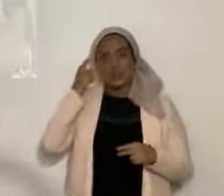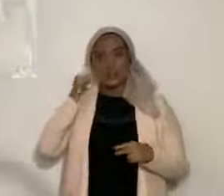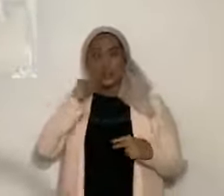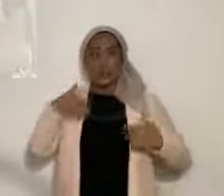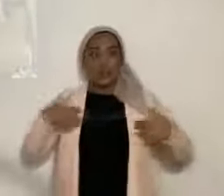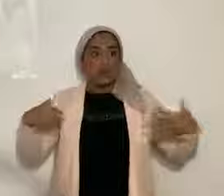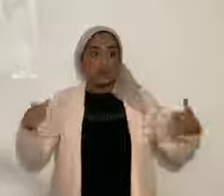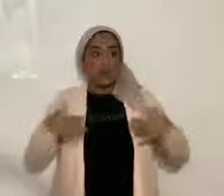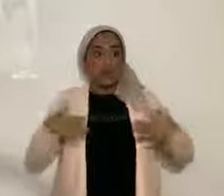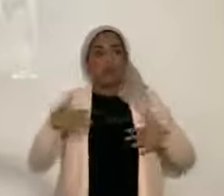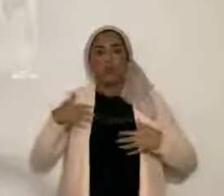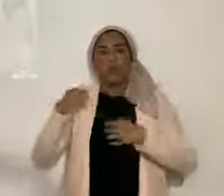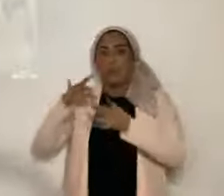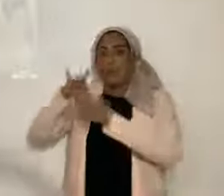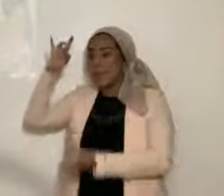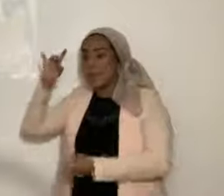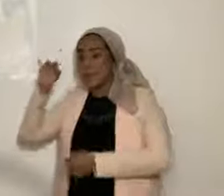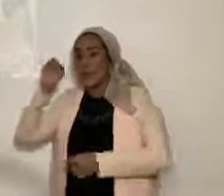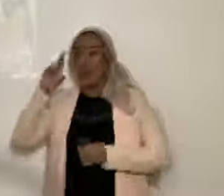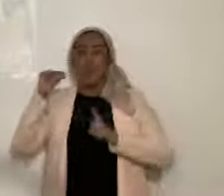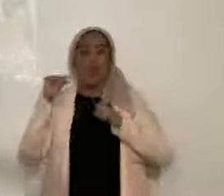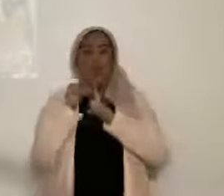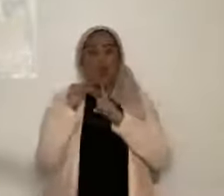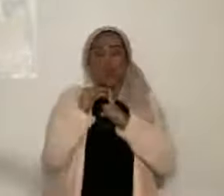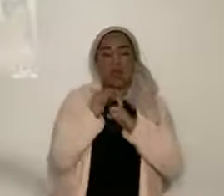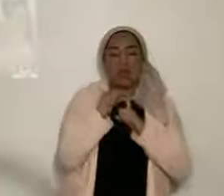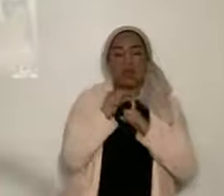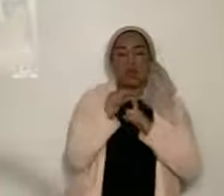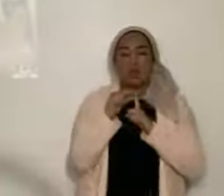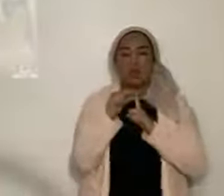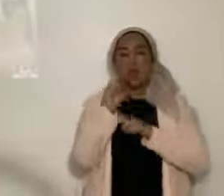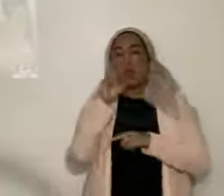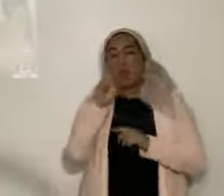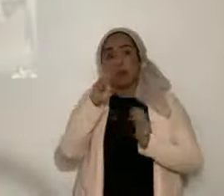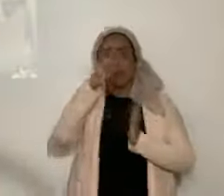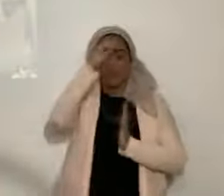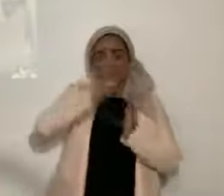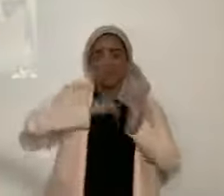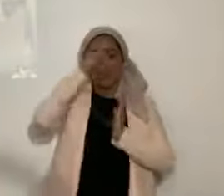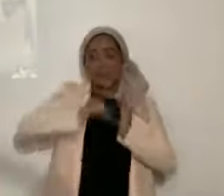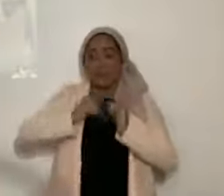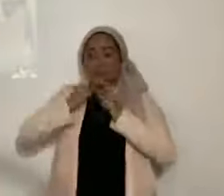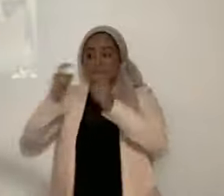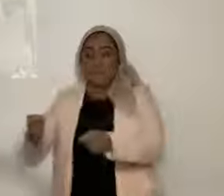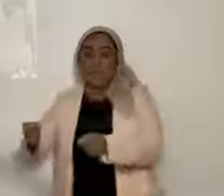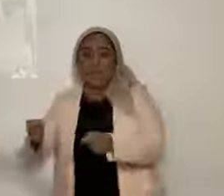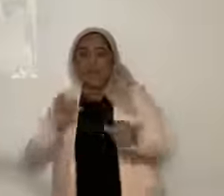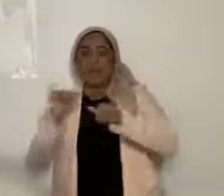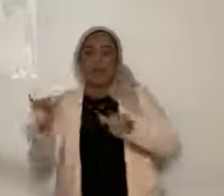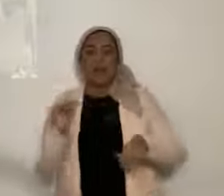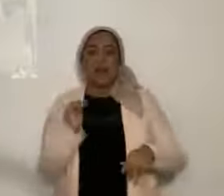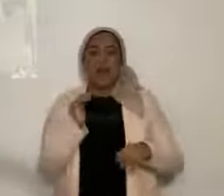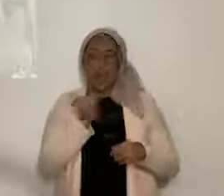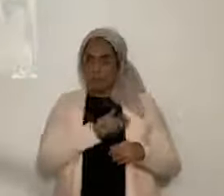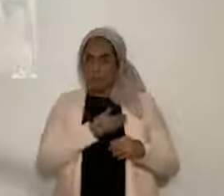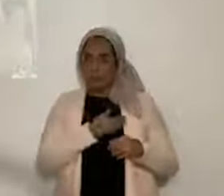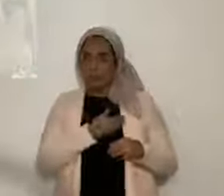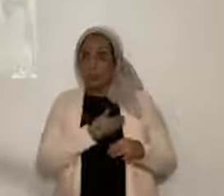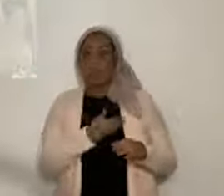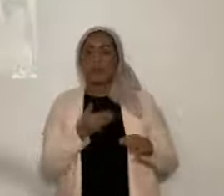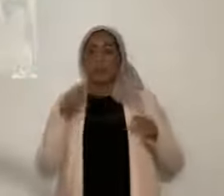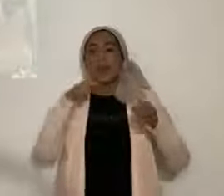por espíritu, ni por palabra, ni por carta, como si fuera nuestra,